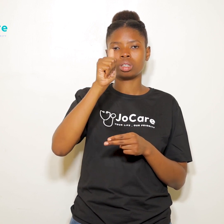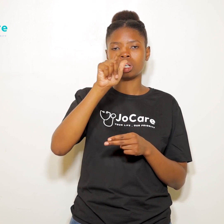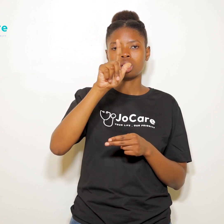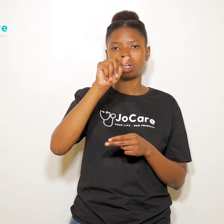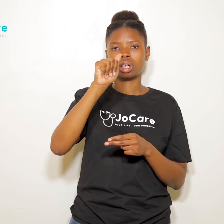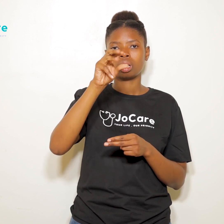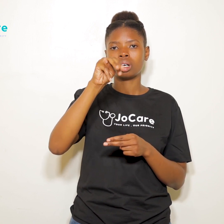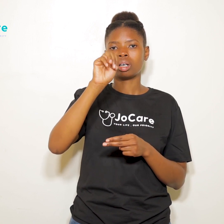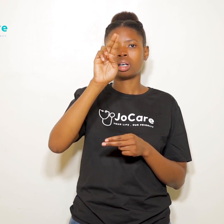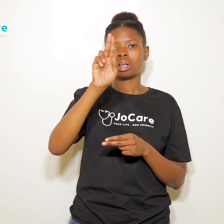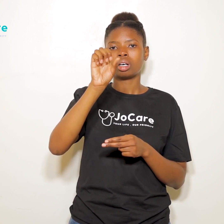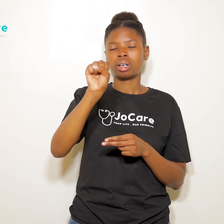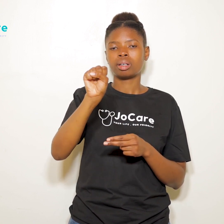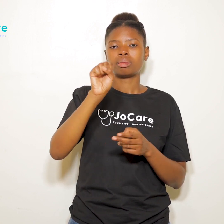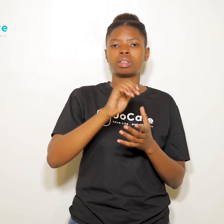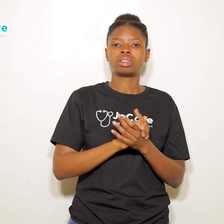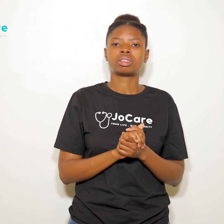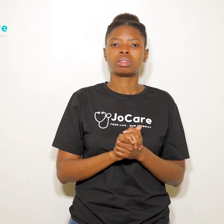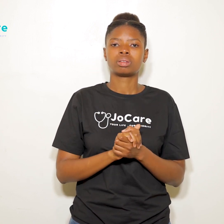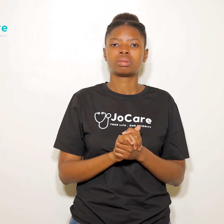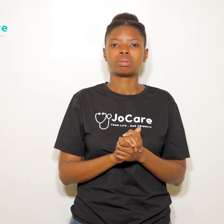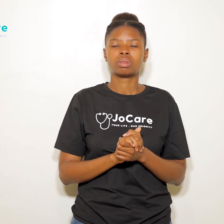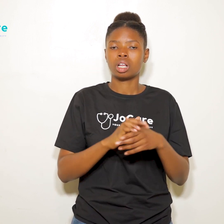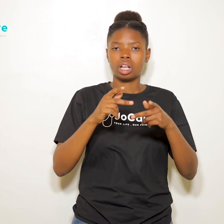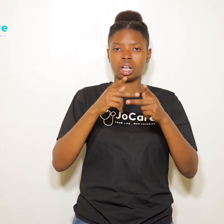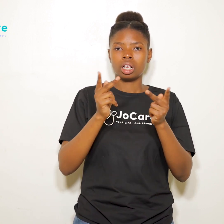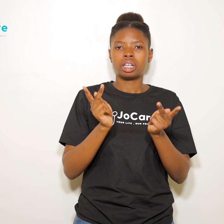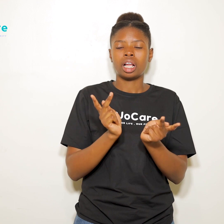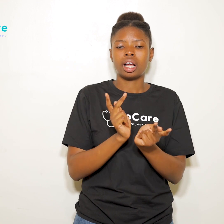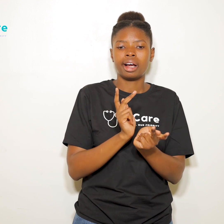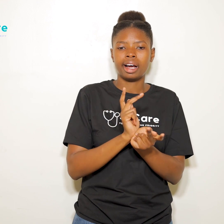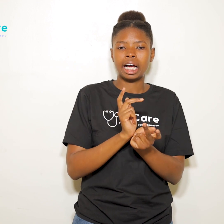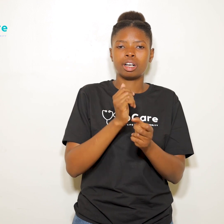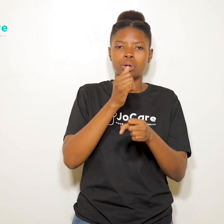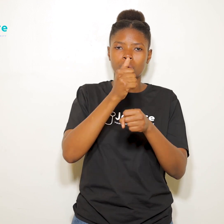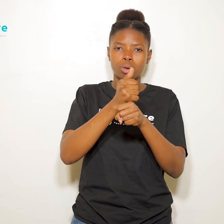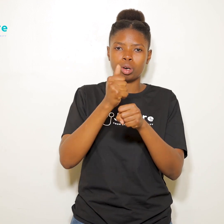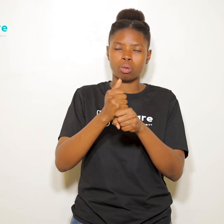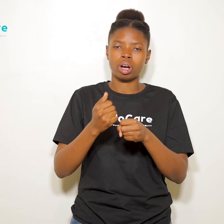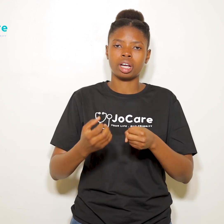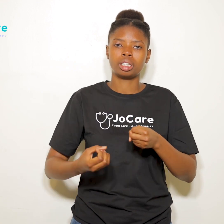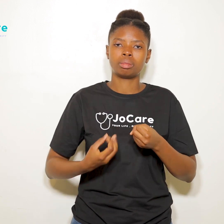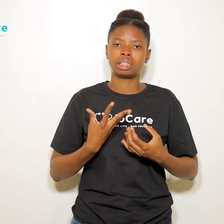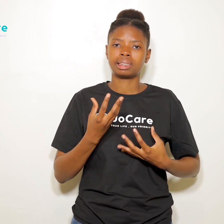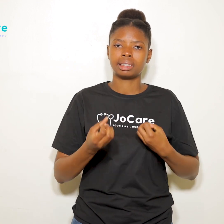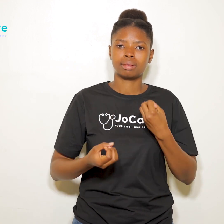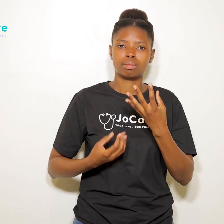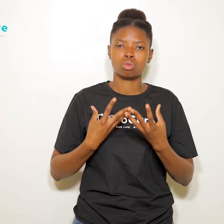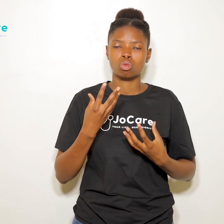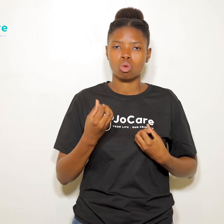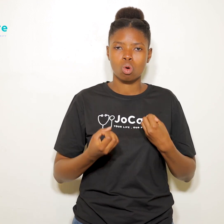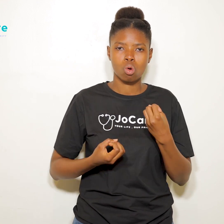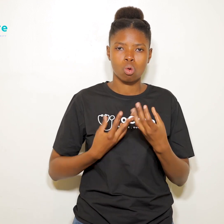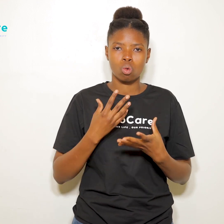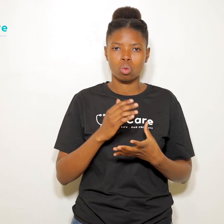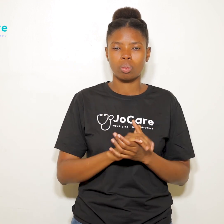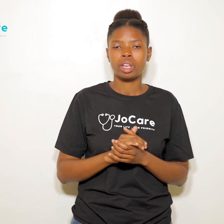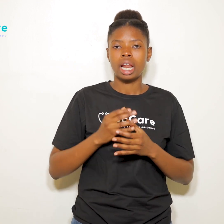ku rwego rwo hagati, mbese urwego rukuru rw'iyo misemburo. Hanyuma rero